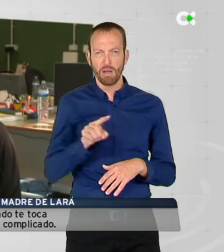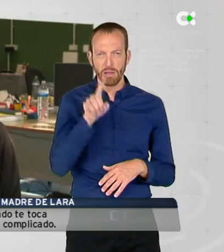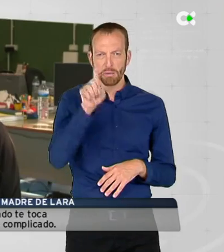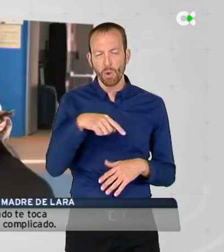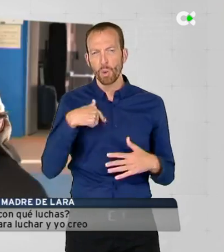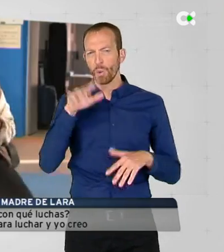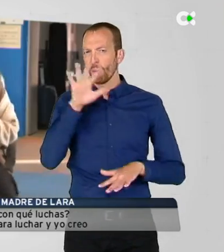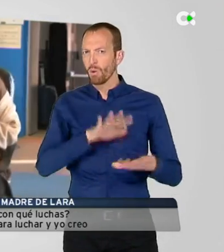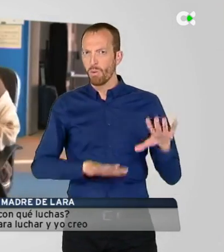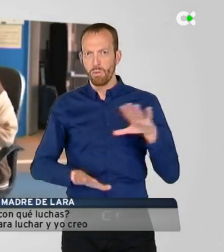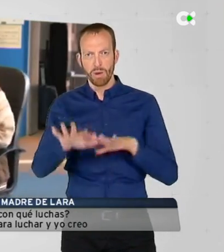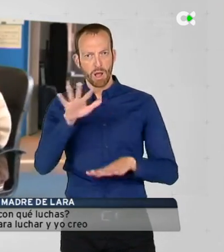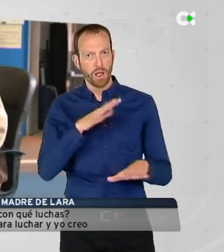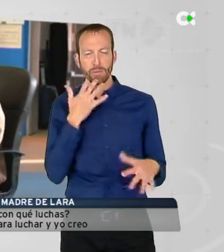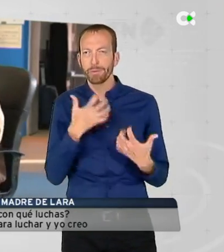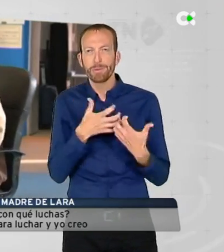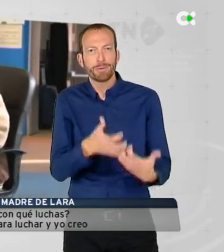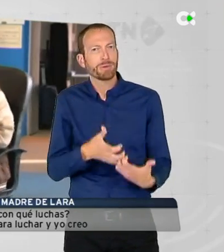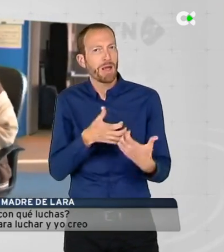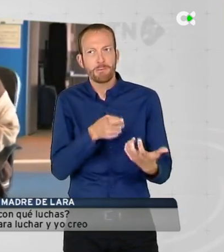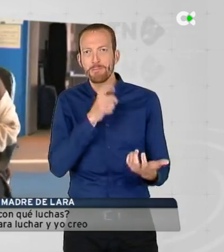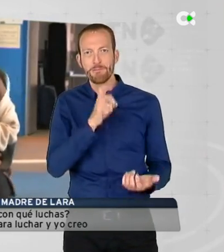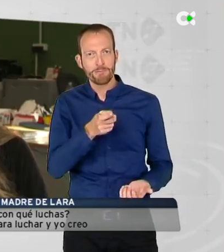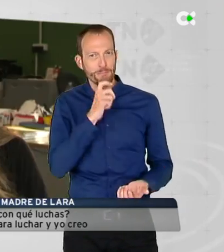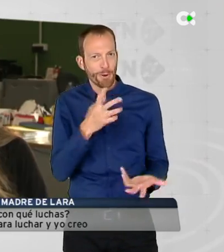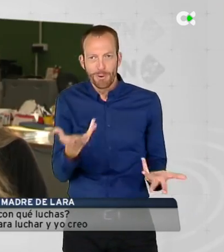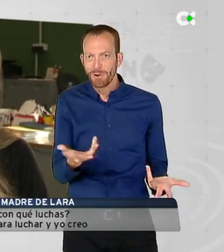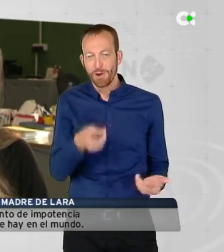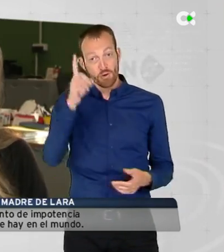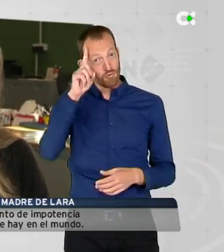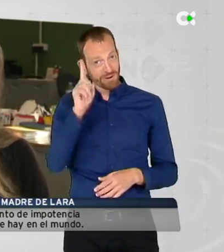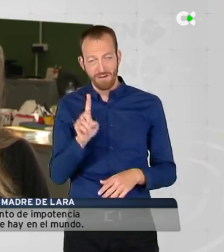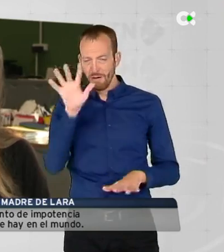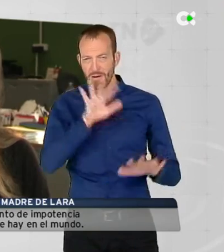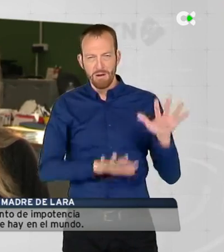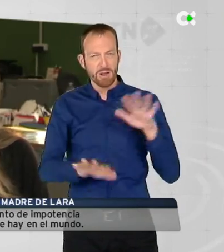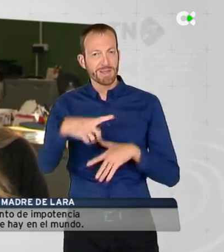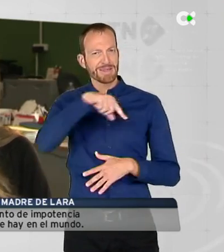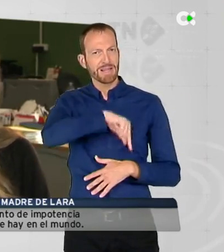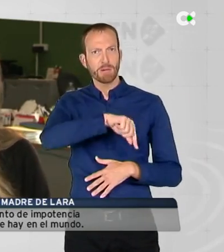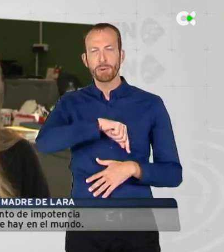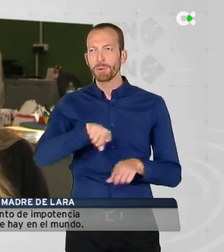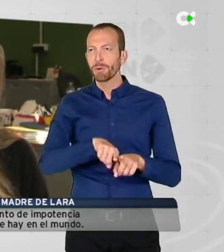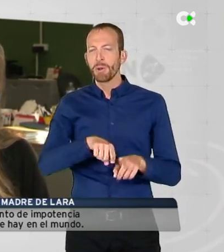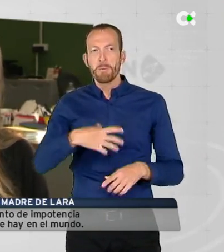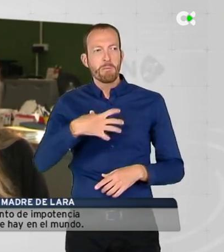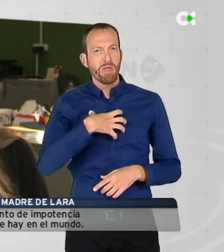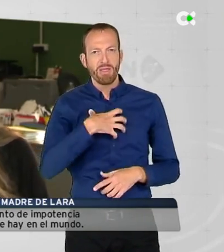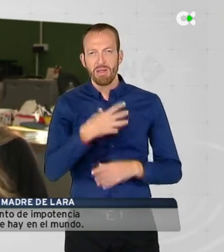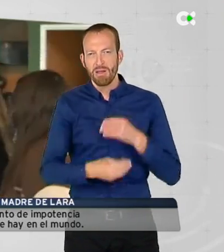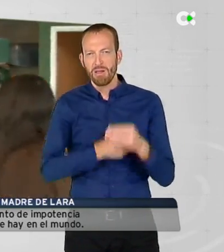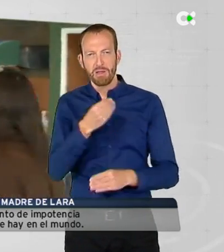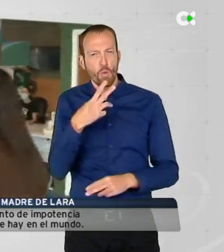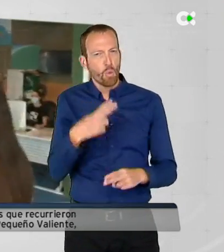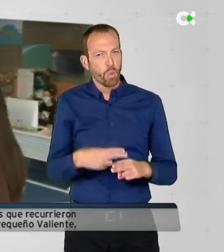bastante complicado. Trae esto con qué lucha, que no tienes armas para luchar. Y yo creo que ese sentimiento de impotencia es lo más duro que hay en el